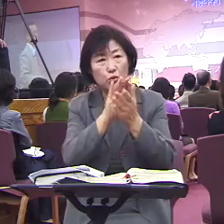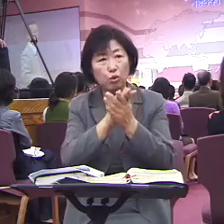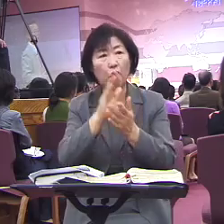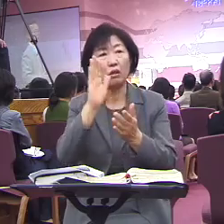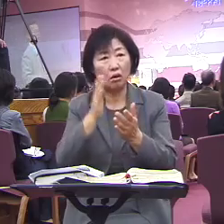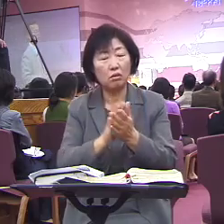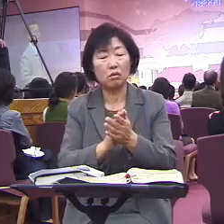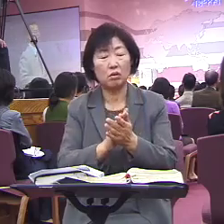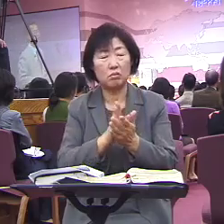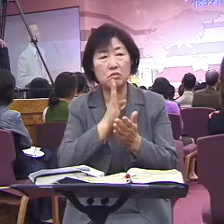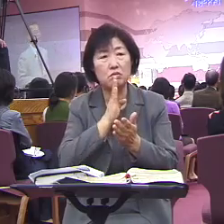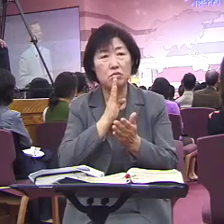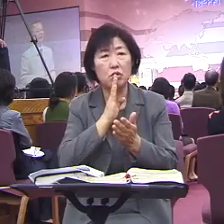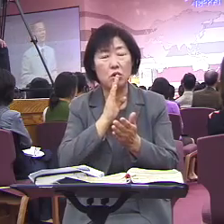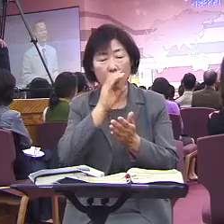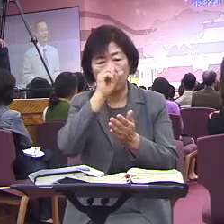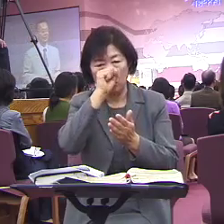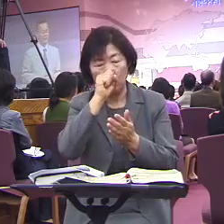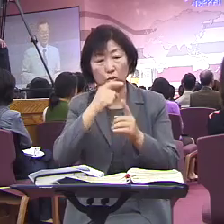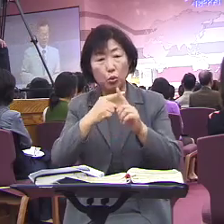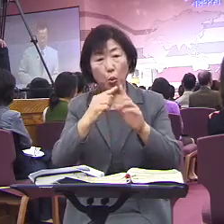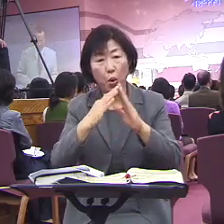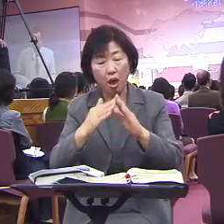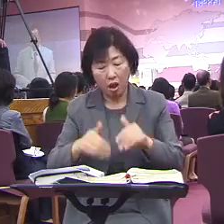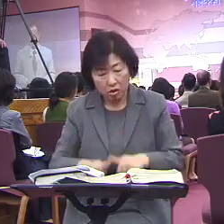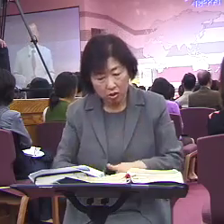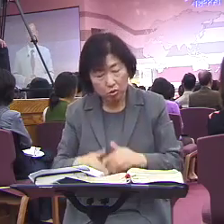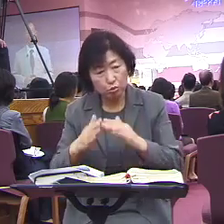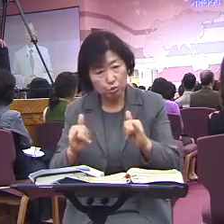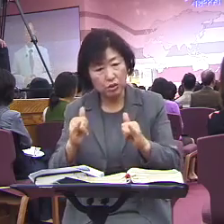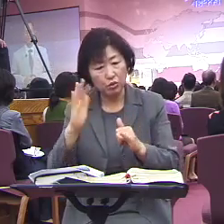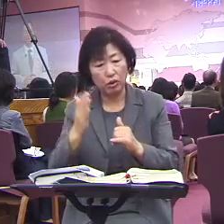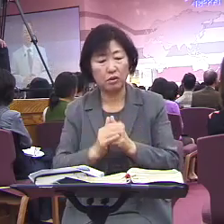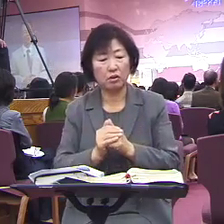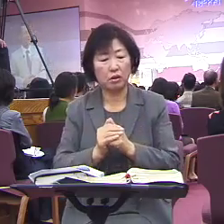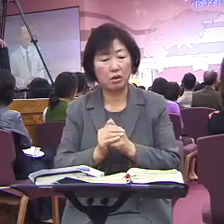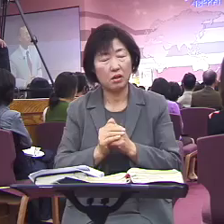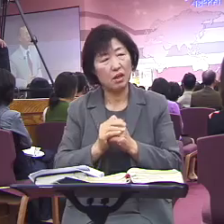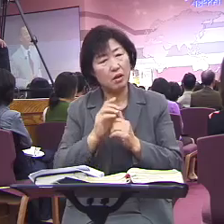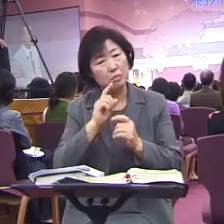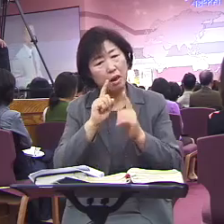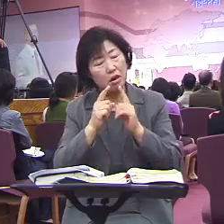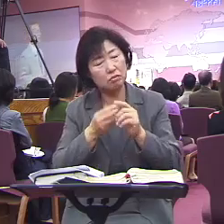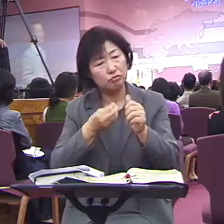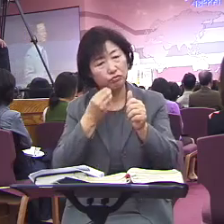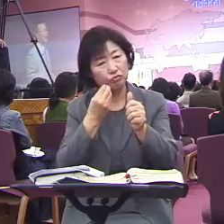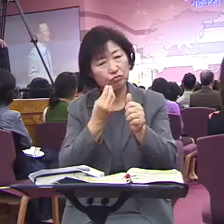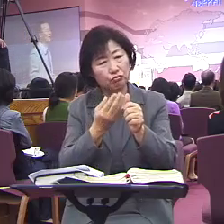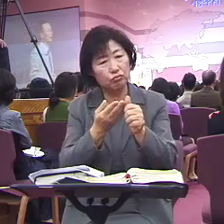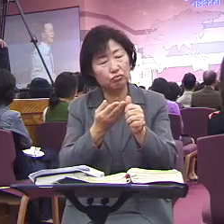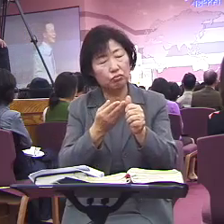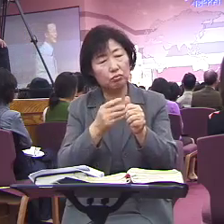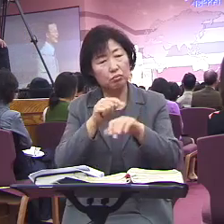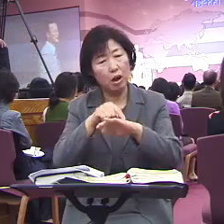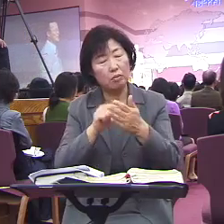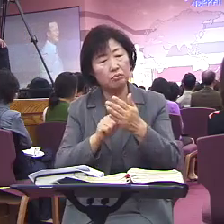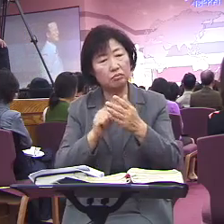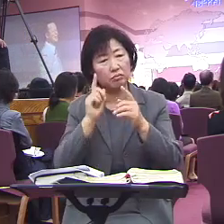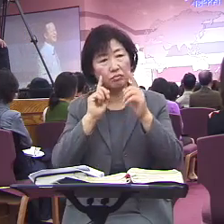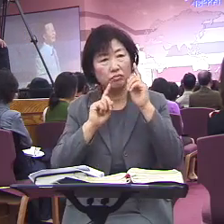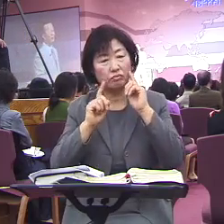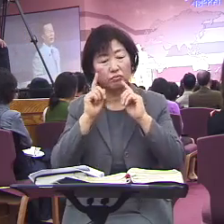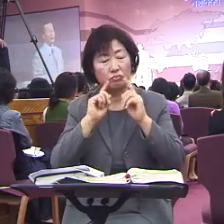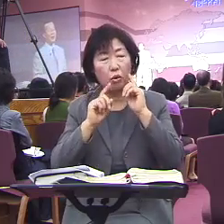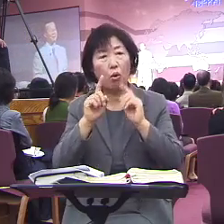되었고 정말 좋은 교회 일꾼이 되었는데 이걸 말해야 되나? 말을 해갖고 혹시 마음이 상하면 어떡하나?